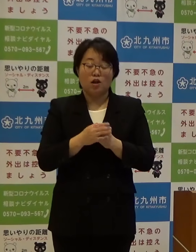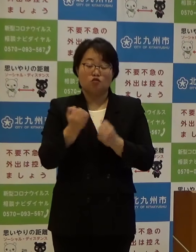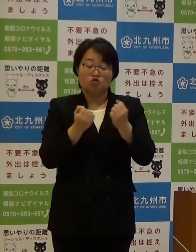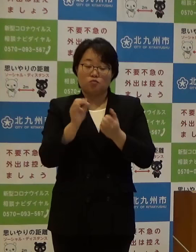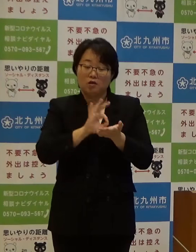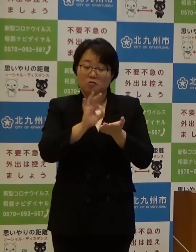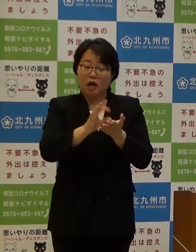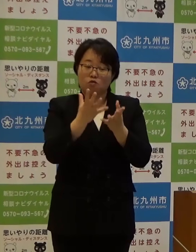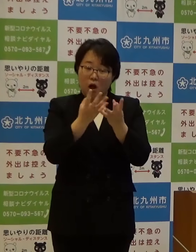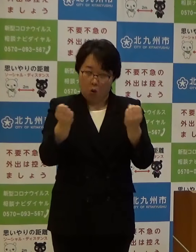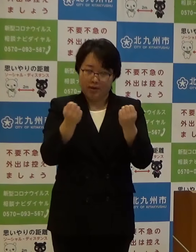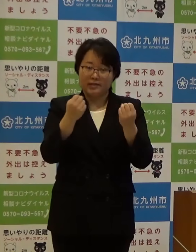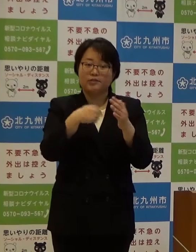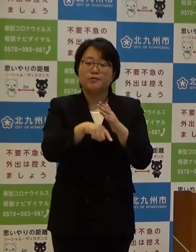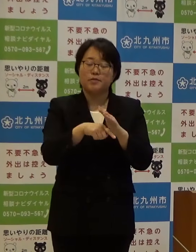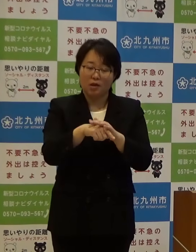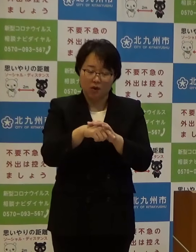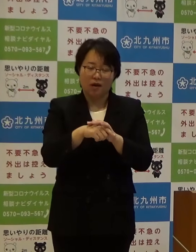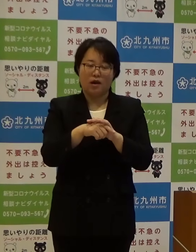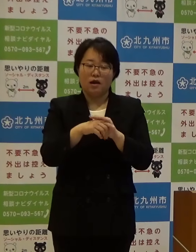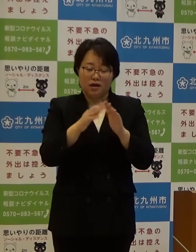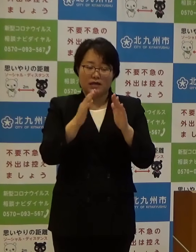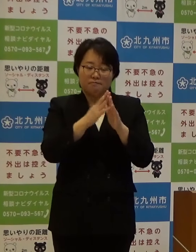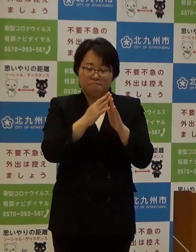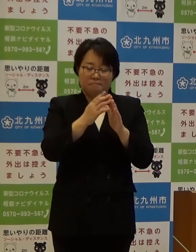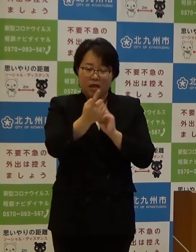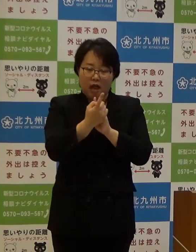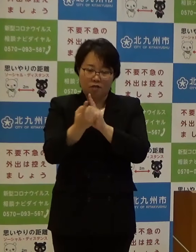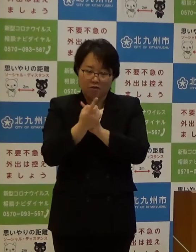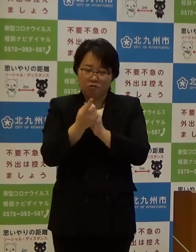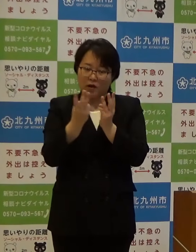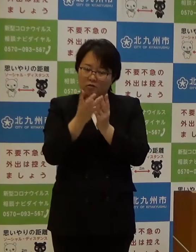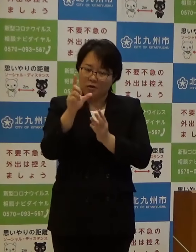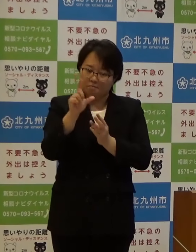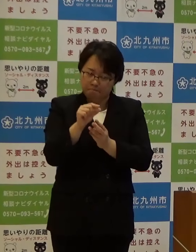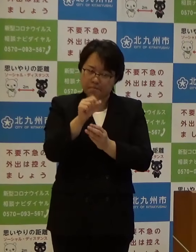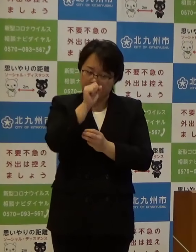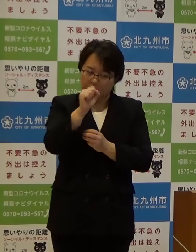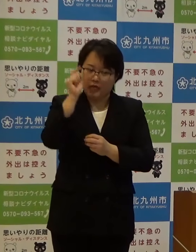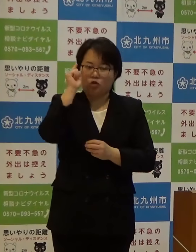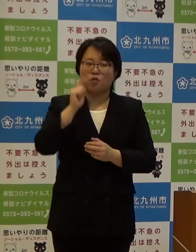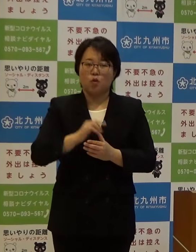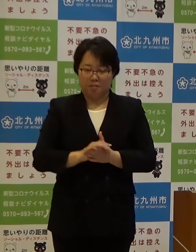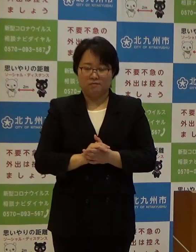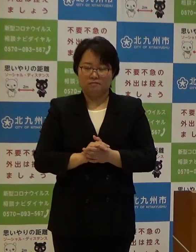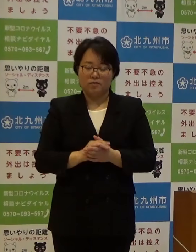一つ留意すべきことではないかと思います。数字は、 はい、